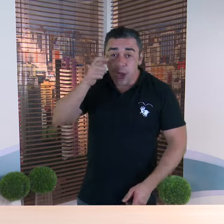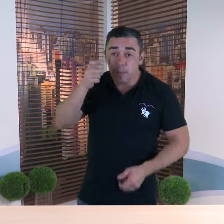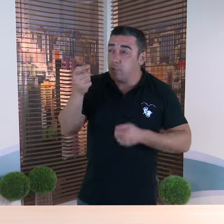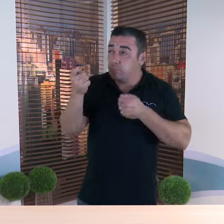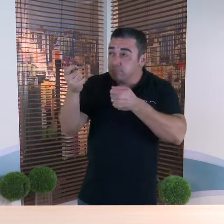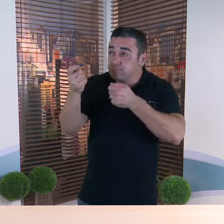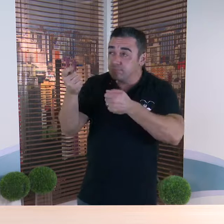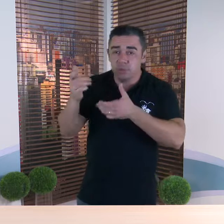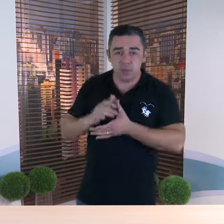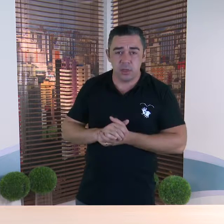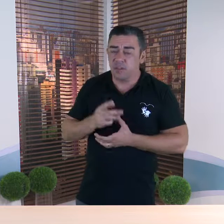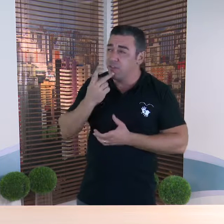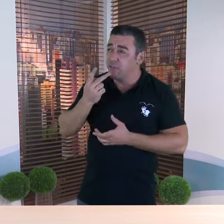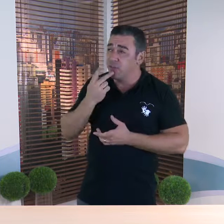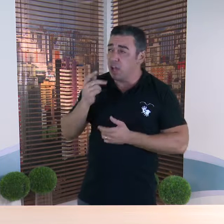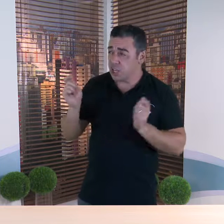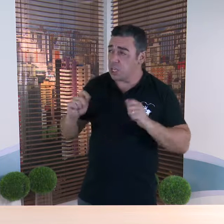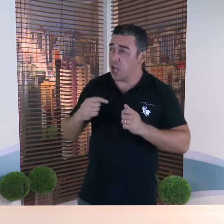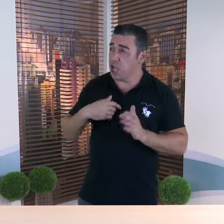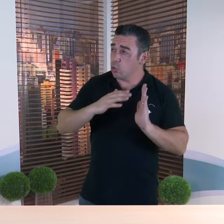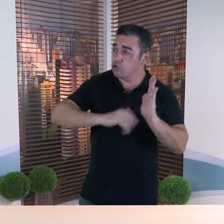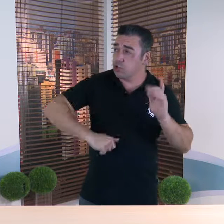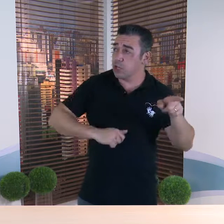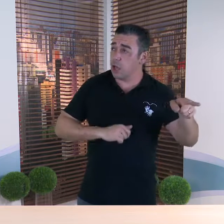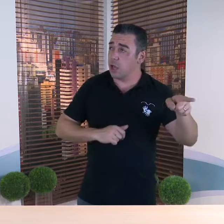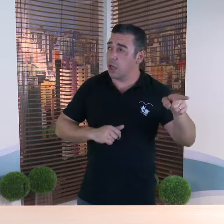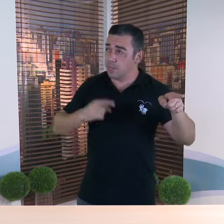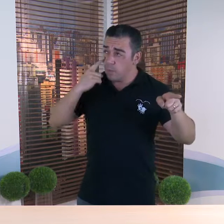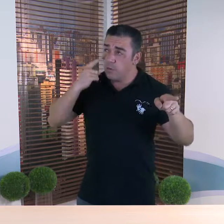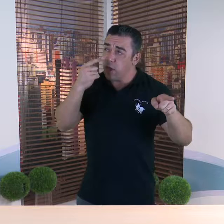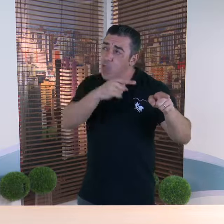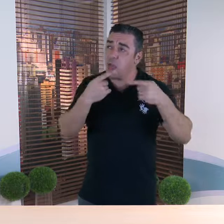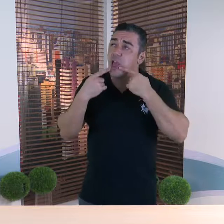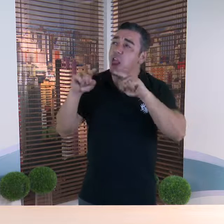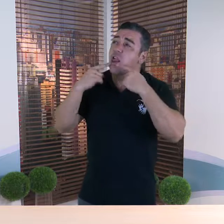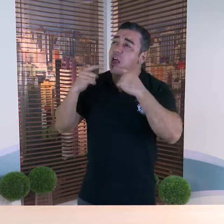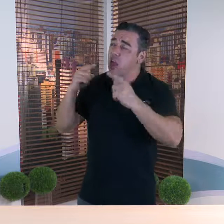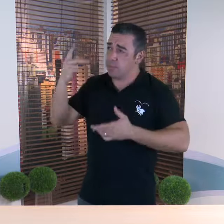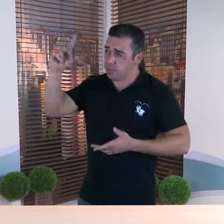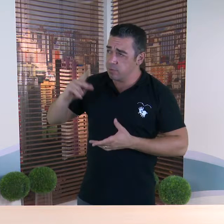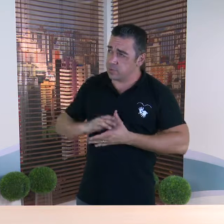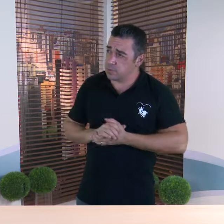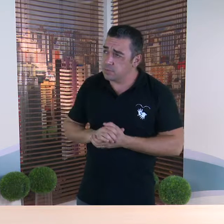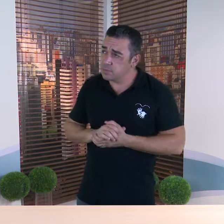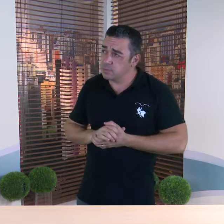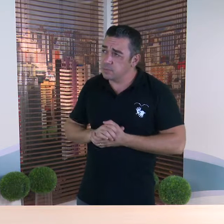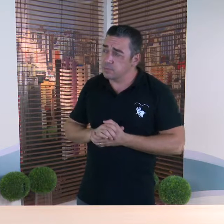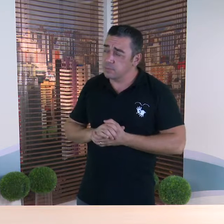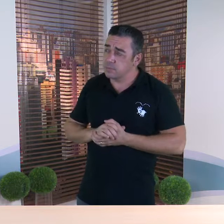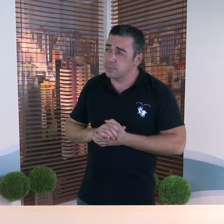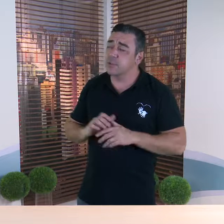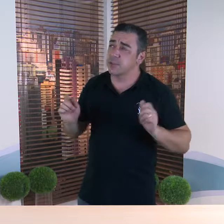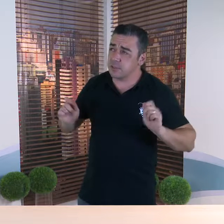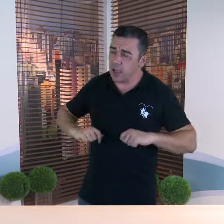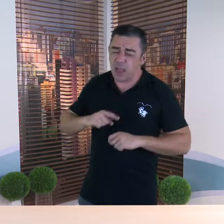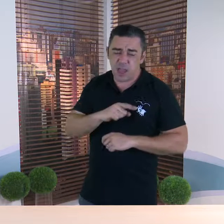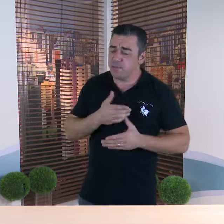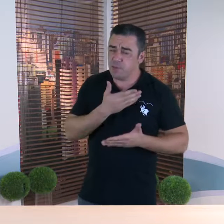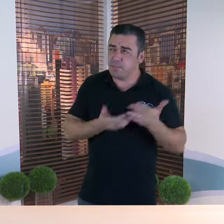Satanás o desafia dizendo que uma reversão na condição próspera de Jó redundaria